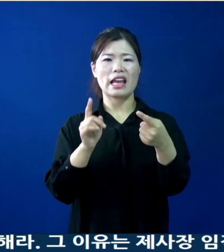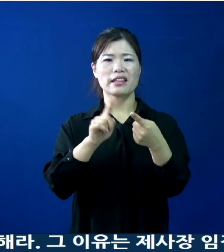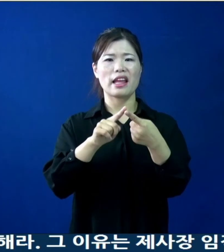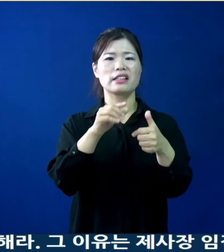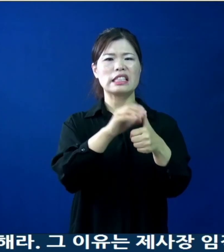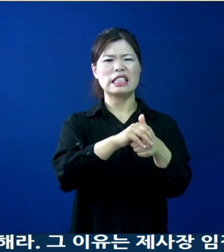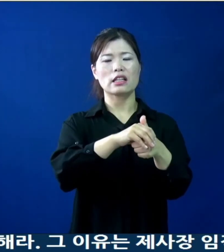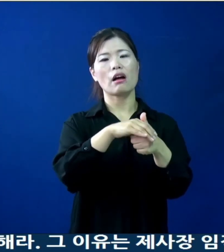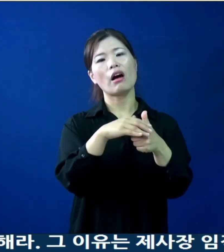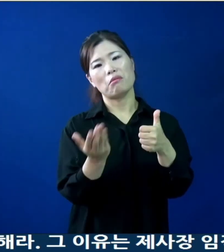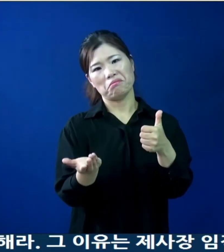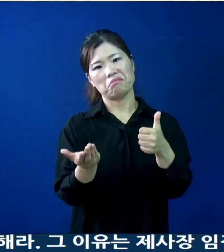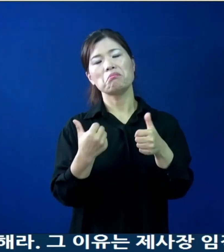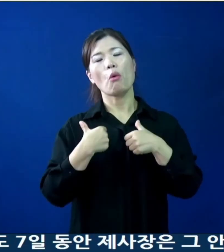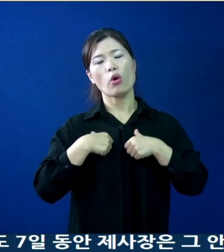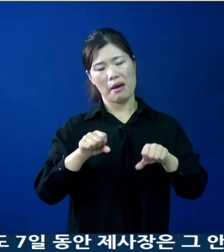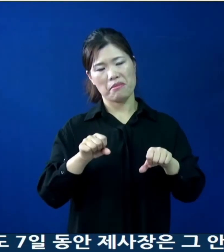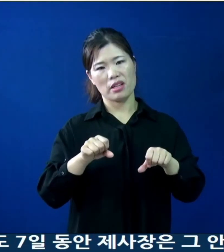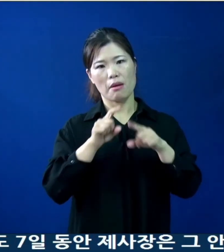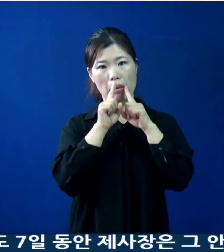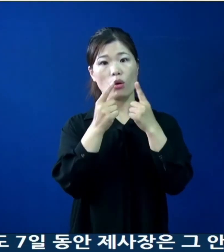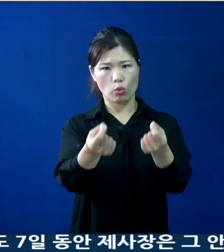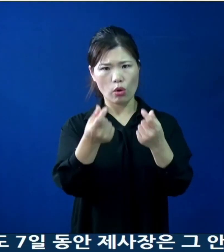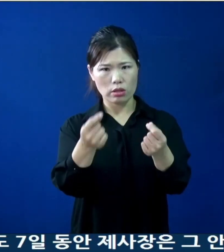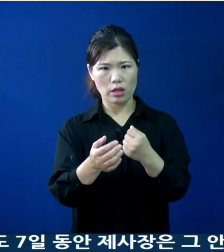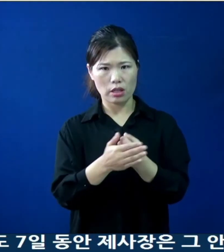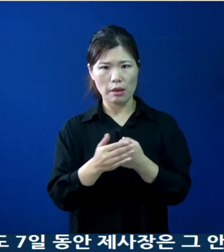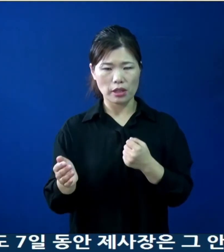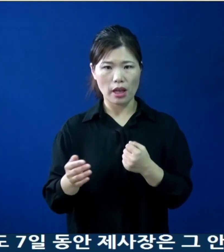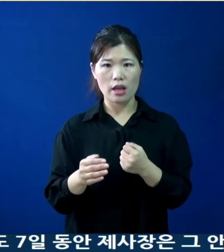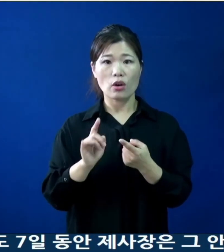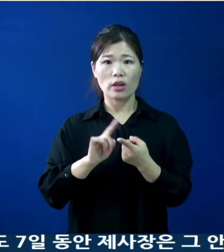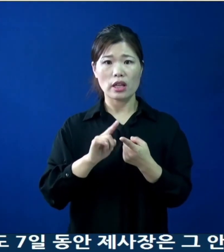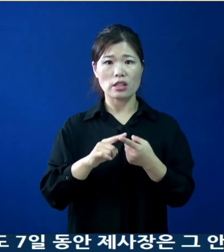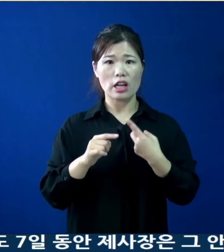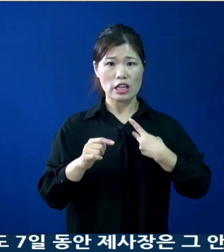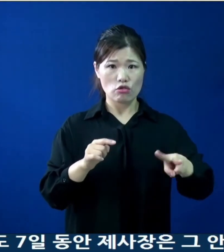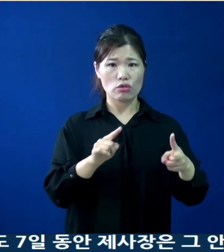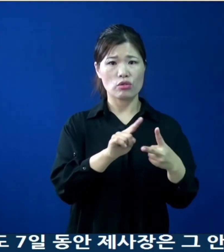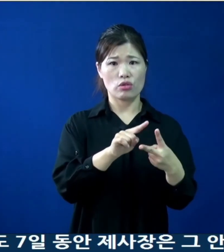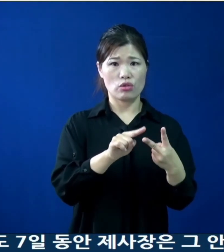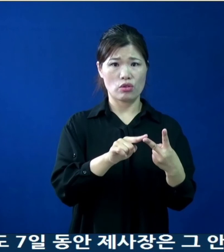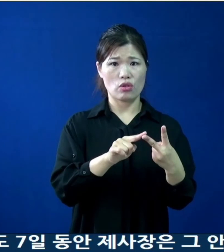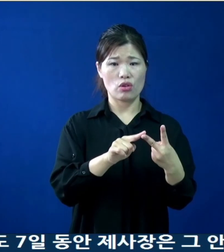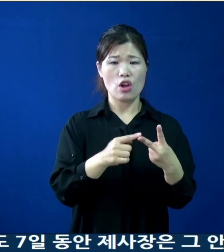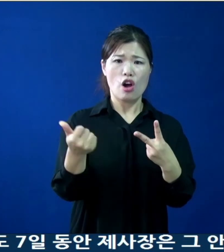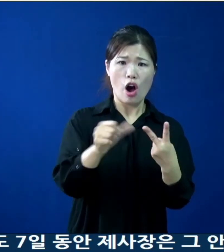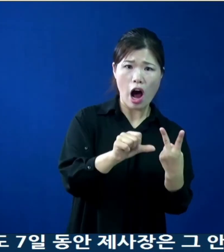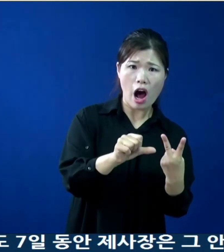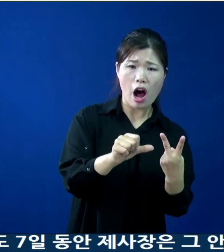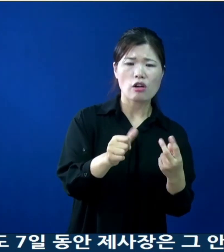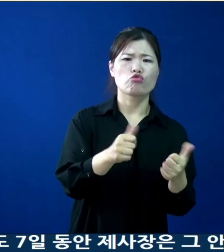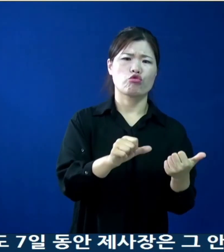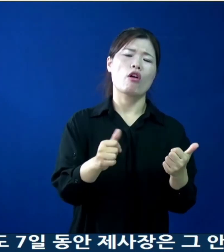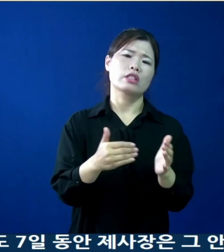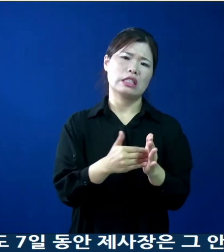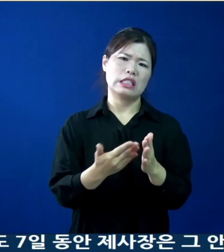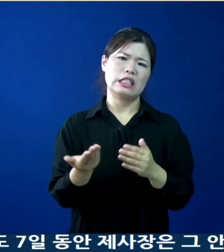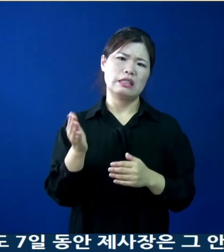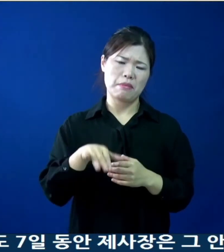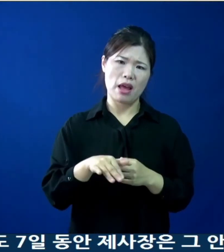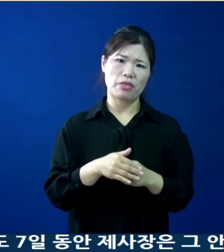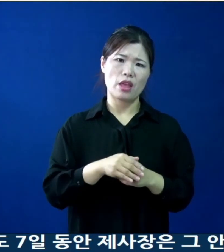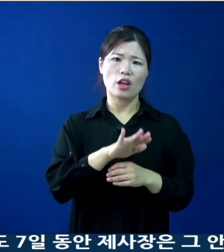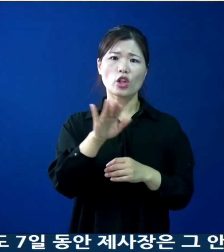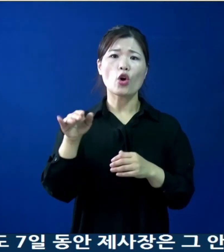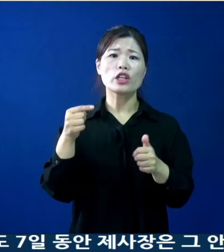제사장직을 포기하지 말라는 겁니다. 나답과 아비후가 희생을 당했지만 너희에게 준